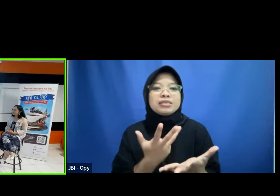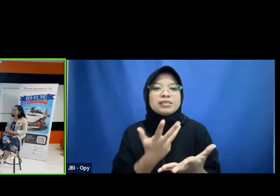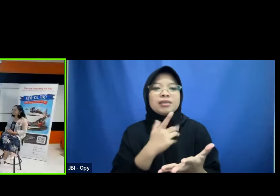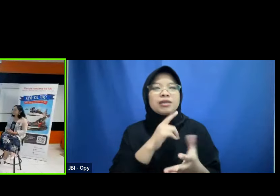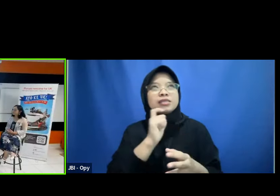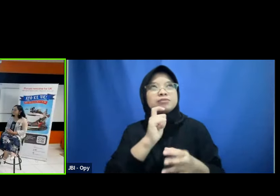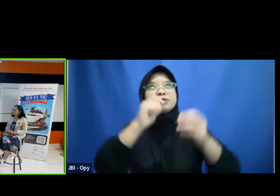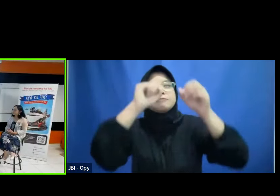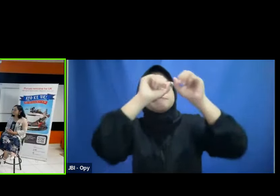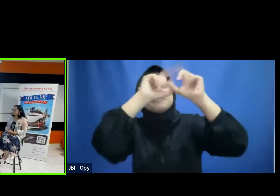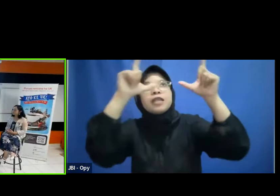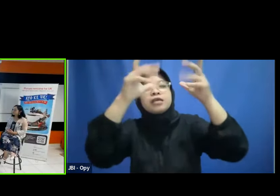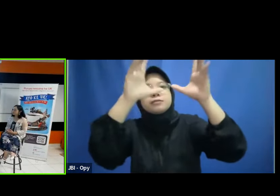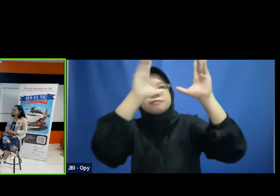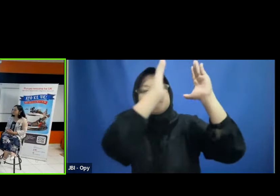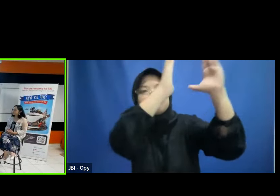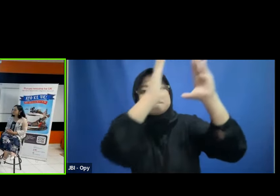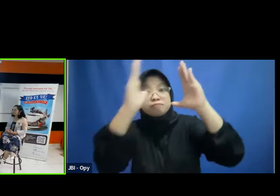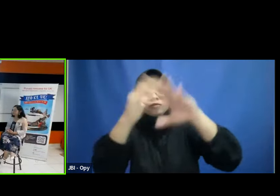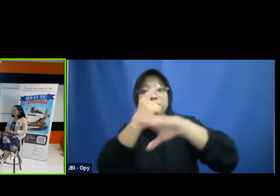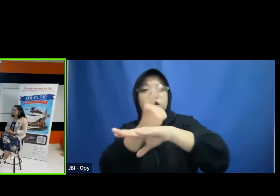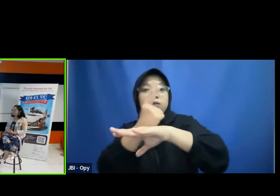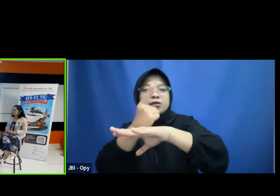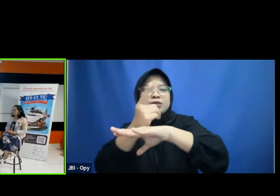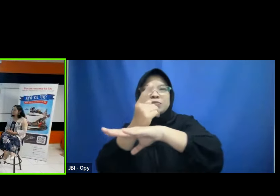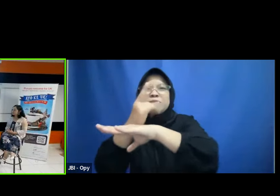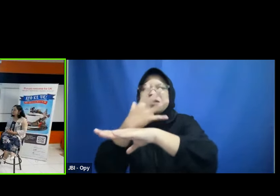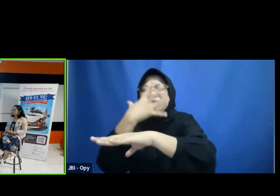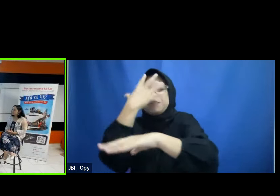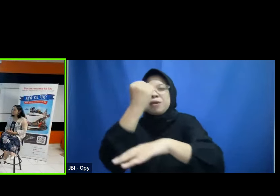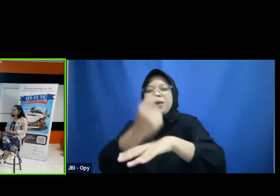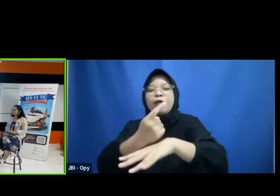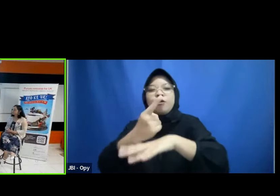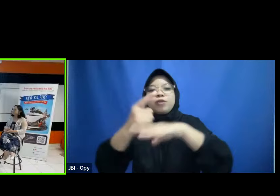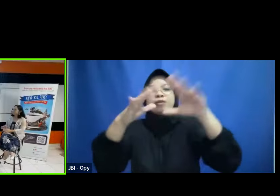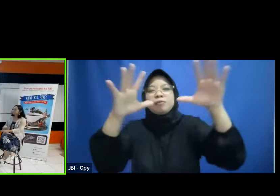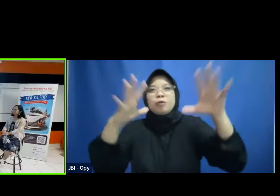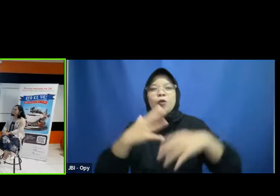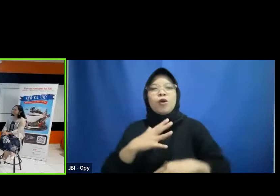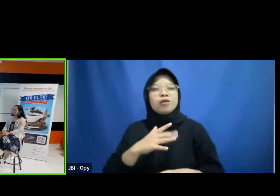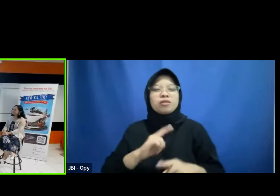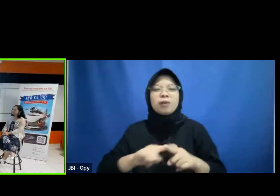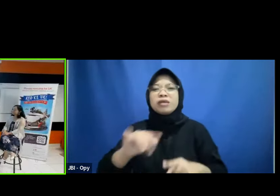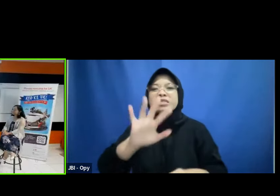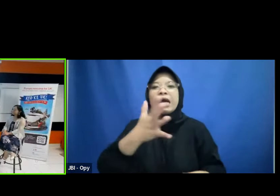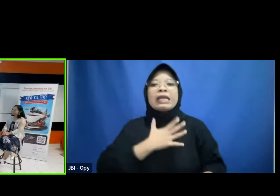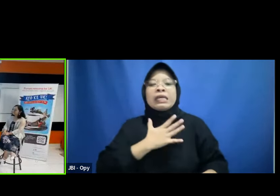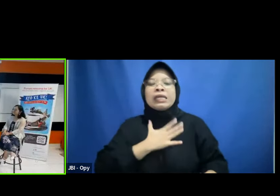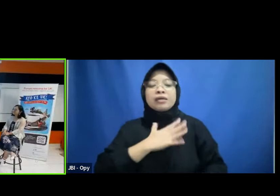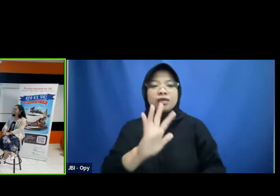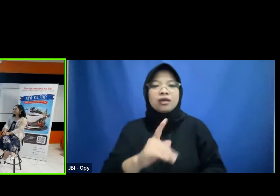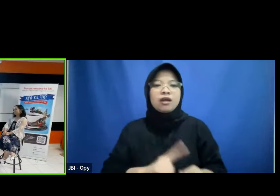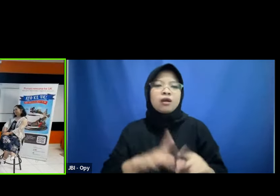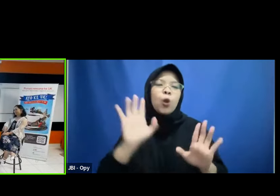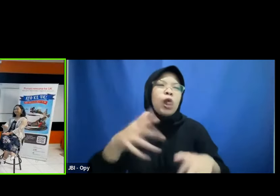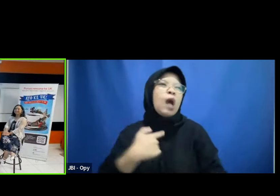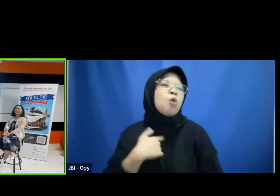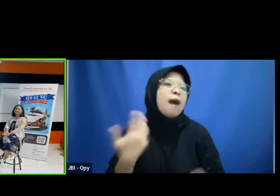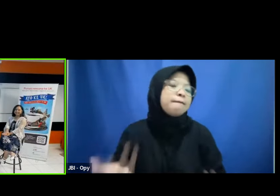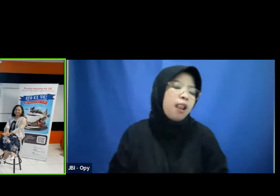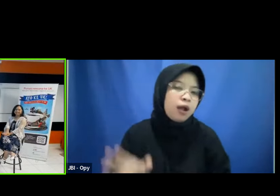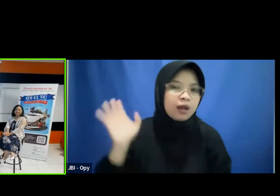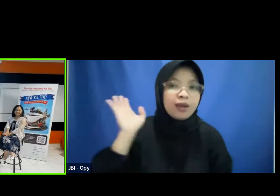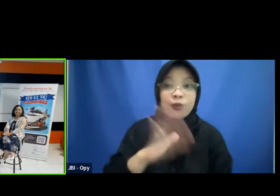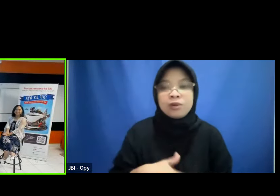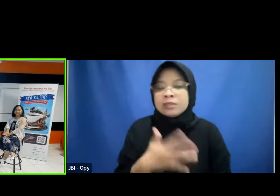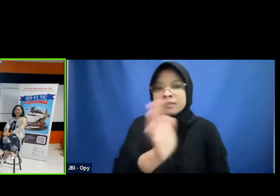tentang apa yang kami cari pada saat interview cuman jangan terlalu degdegan kayak Aduh aku apalah cuman remah-remah gitu enggak sih